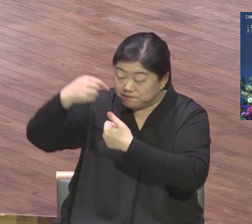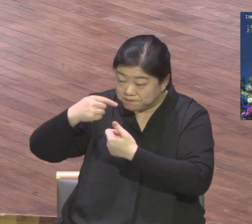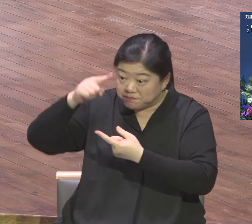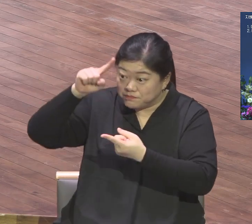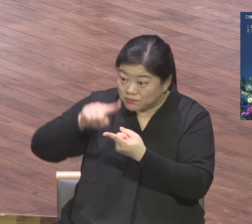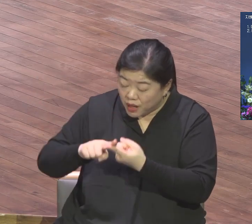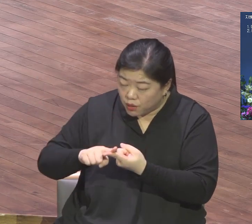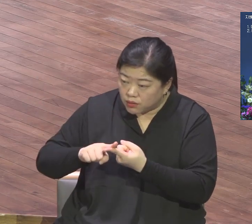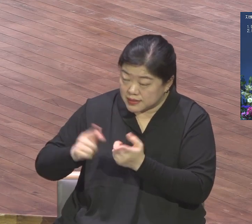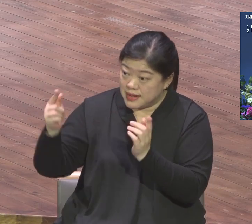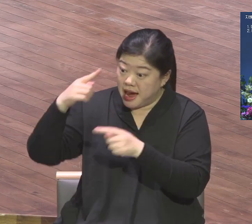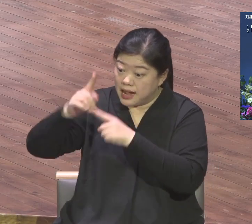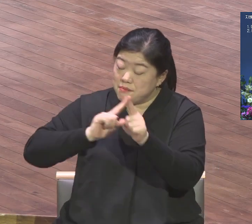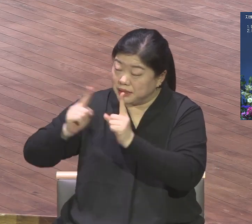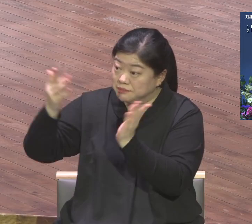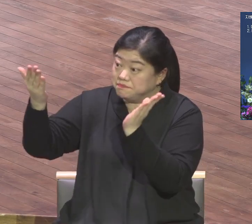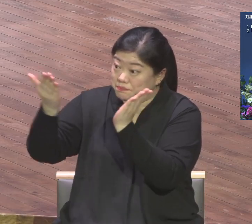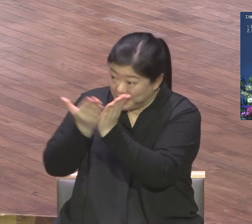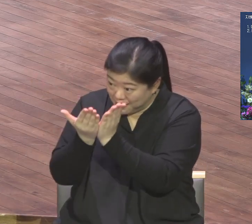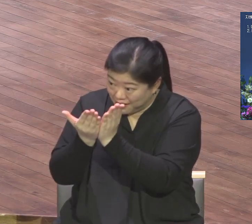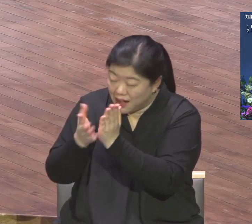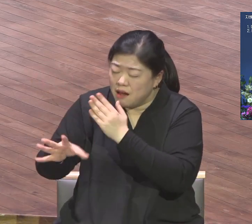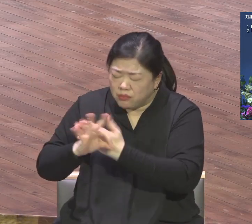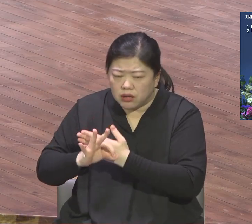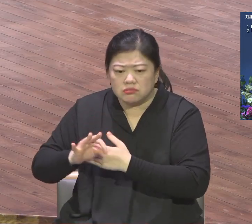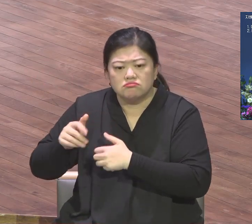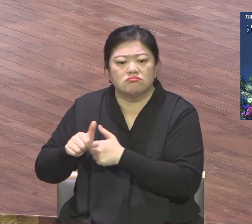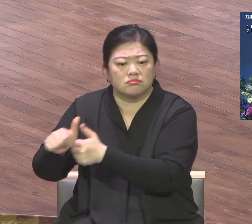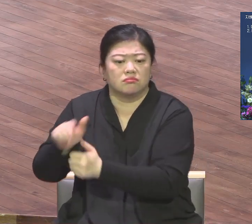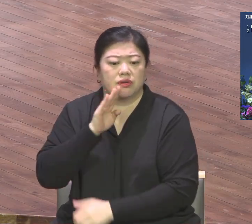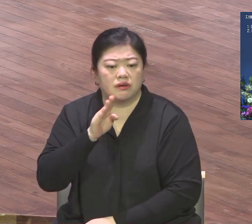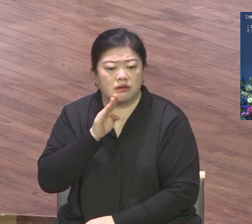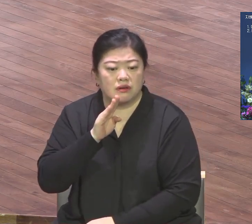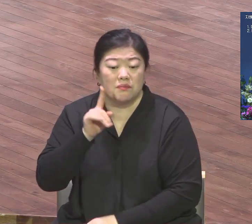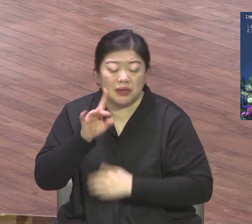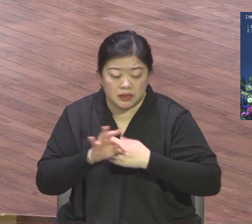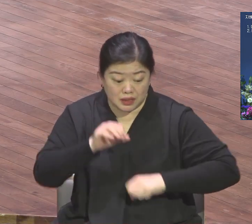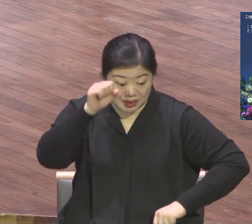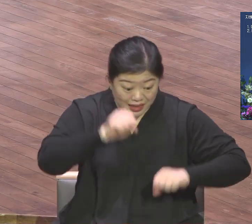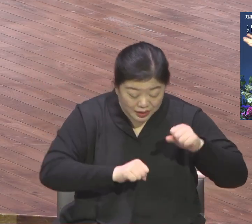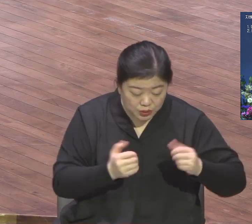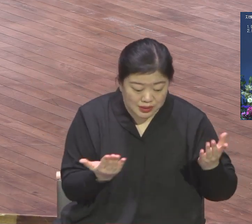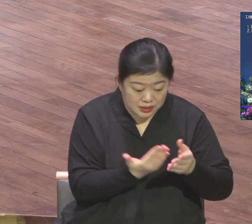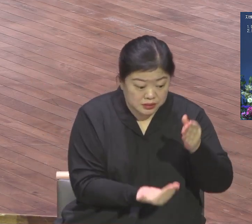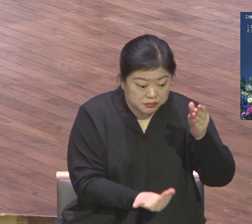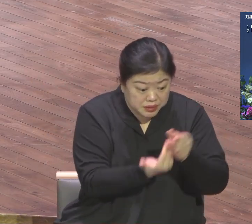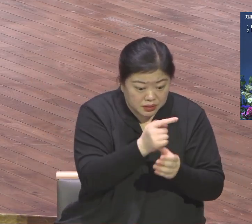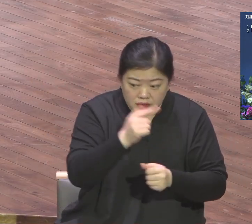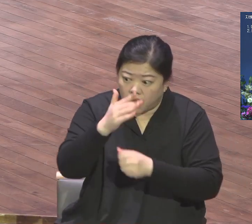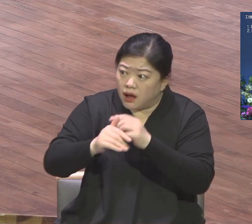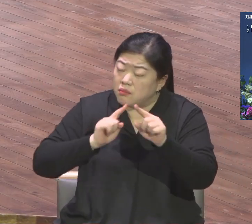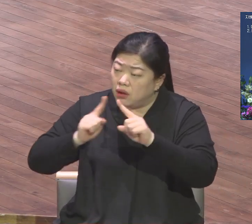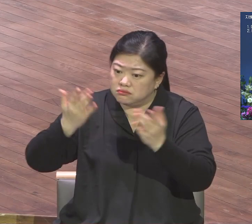돼요. 많은 생각들 오지만 지나가. 이건 아니야.